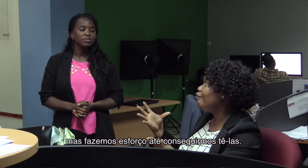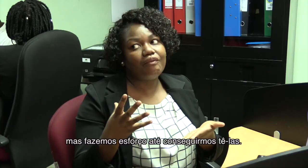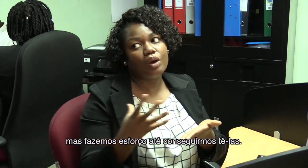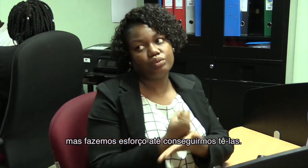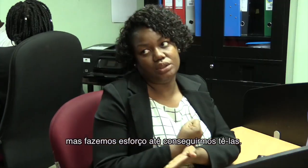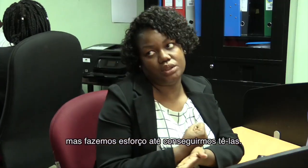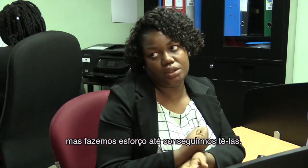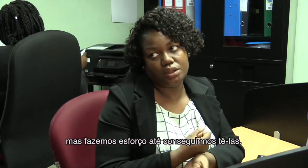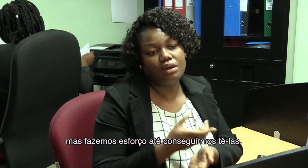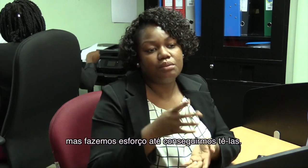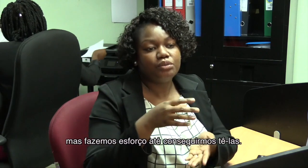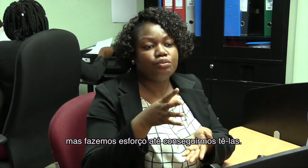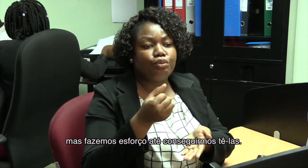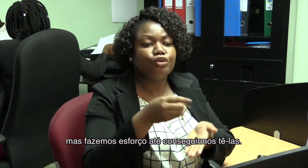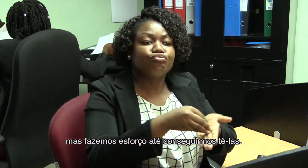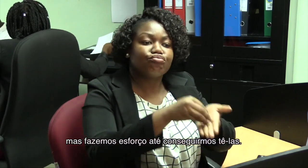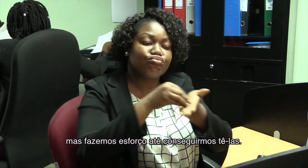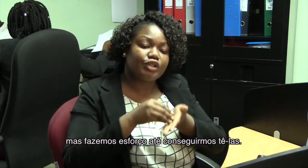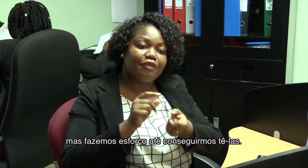o esforço até conseguirmos tê-las.